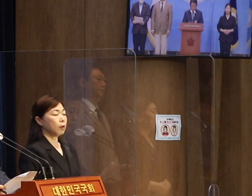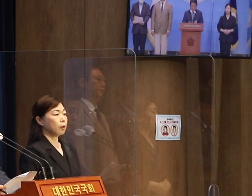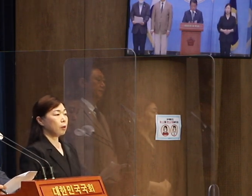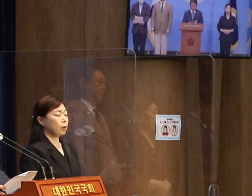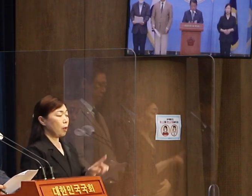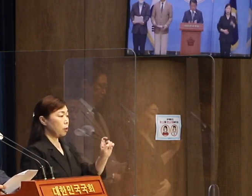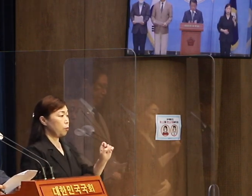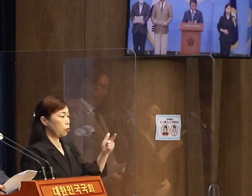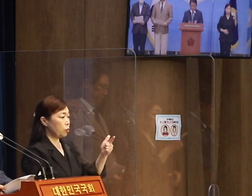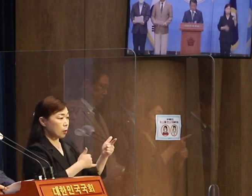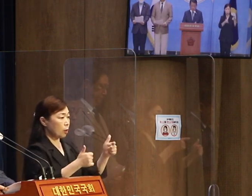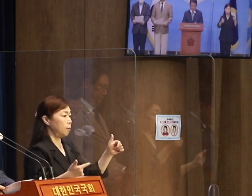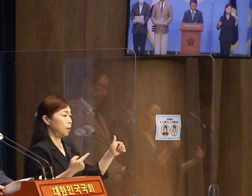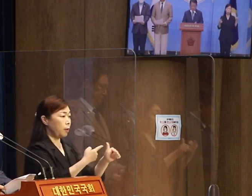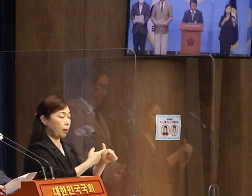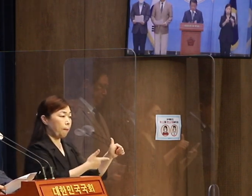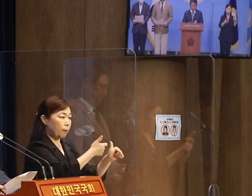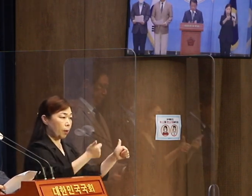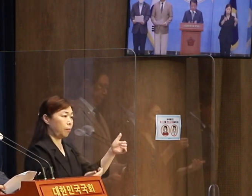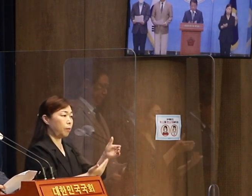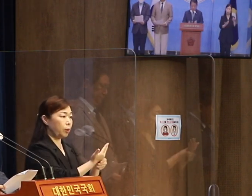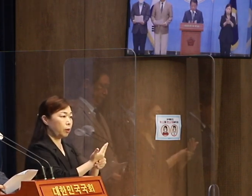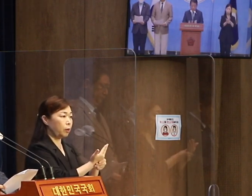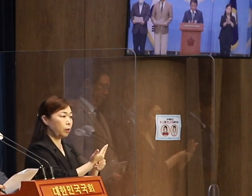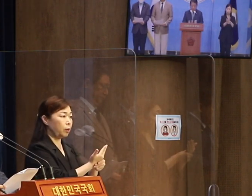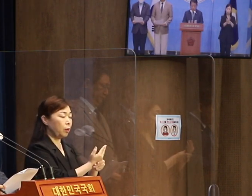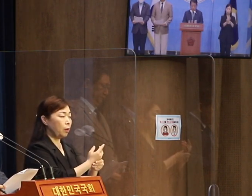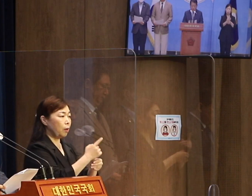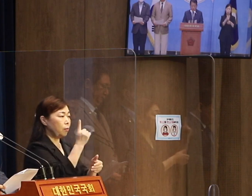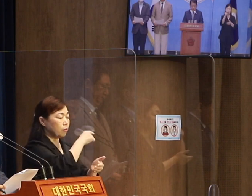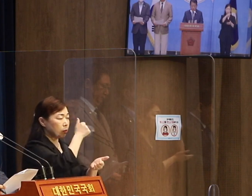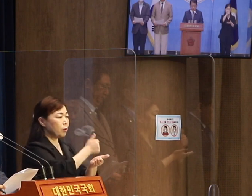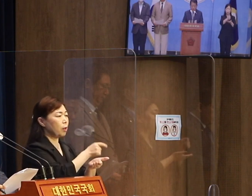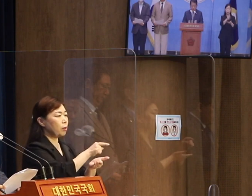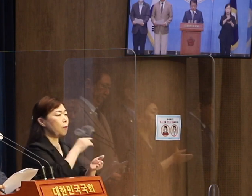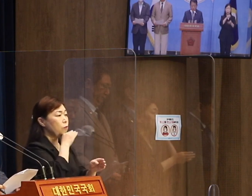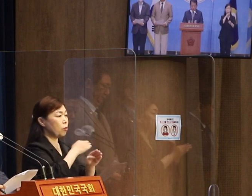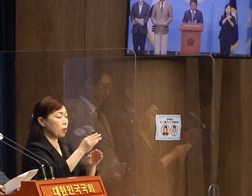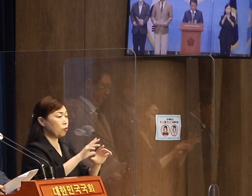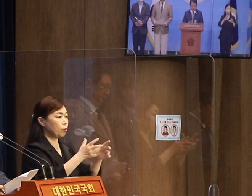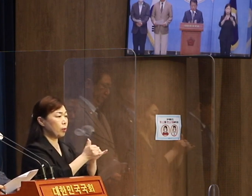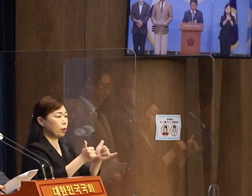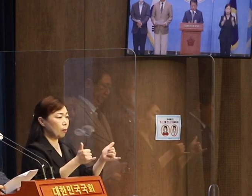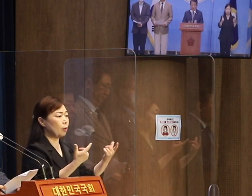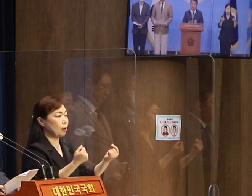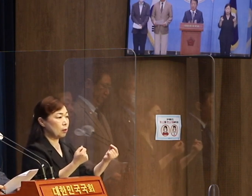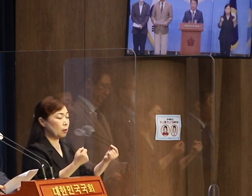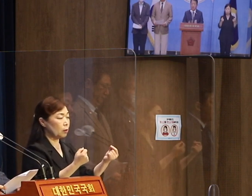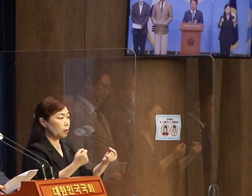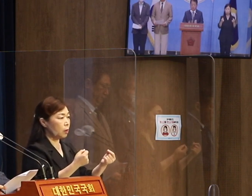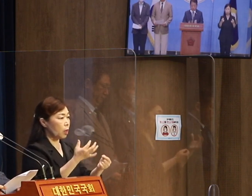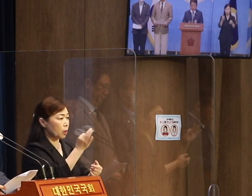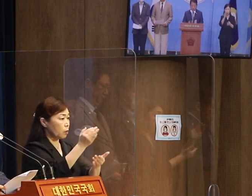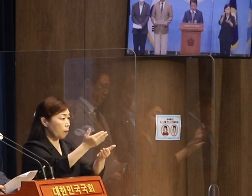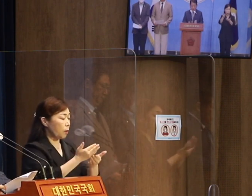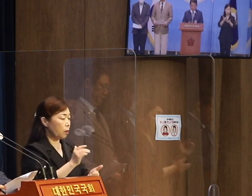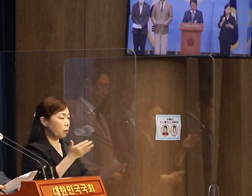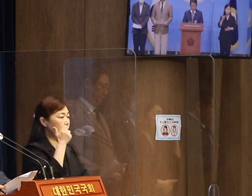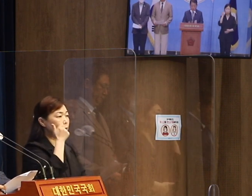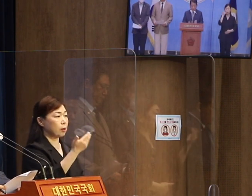16명을 살해한 흉악범 북한 주민마저 우리나라 국민으로 받아야 한다는